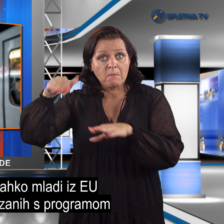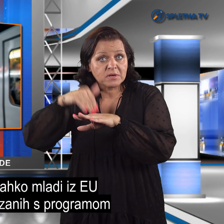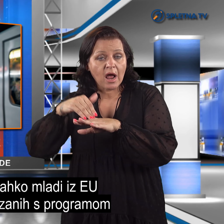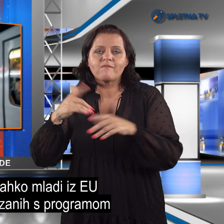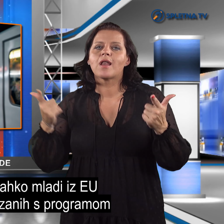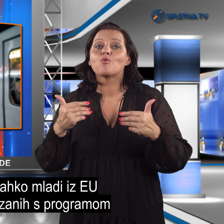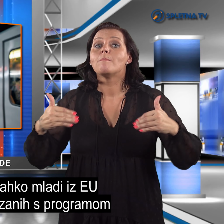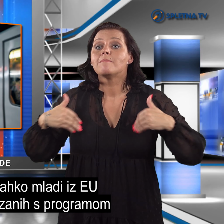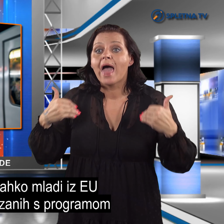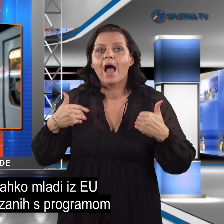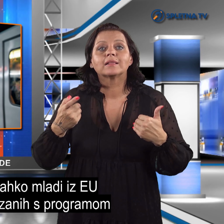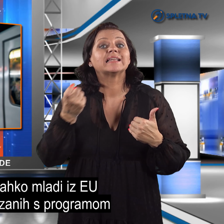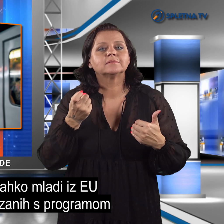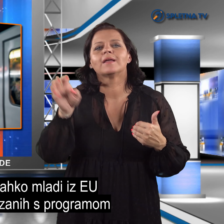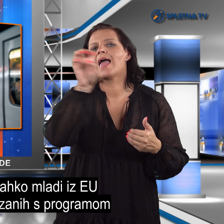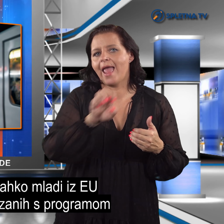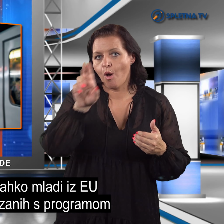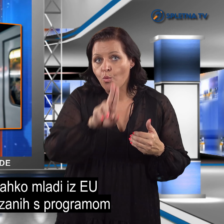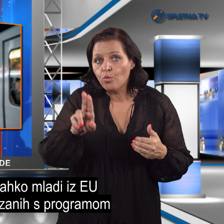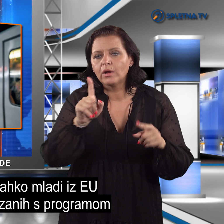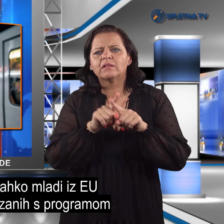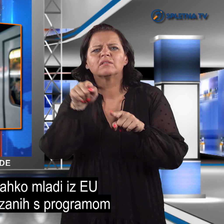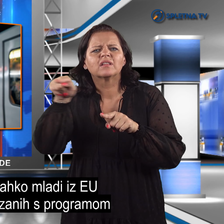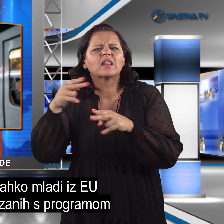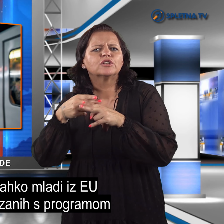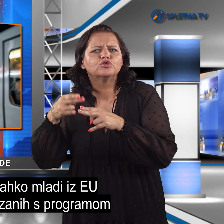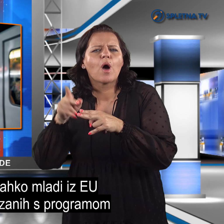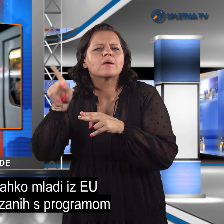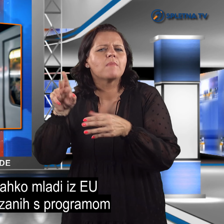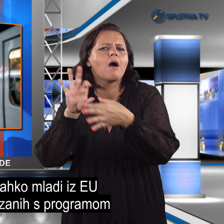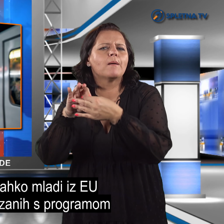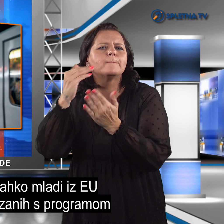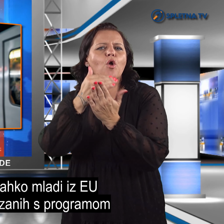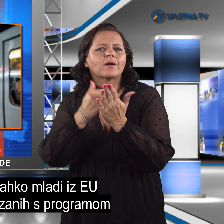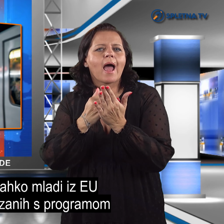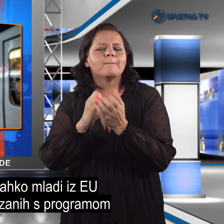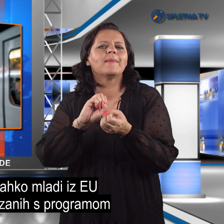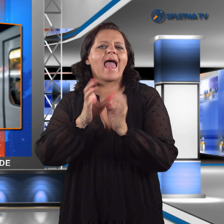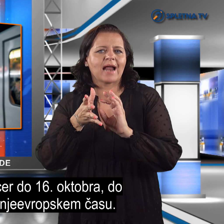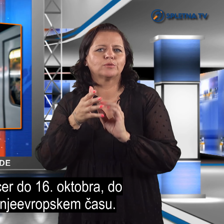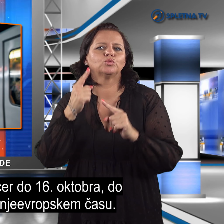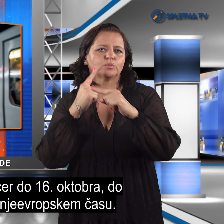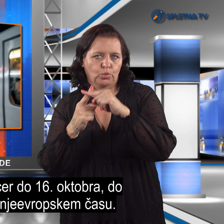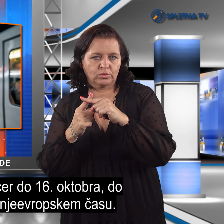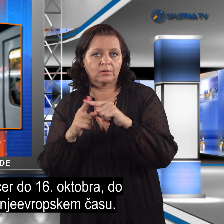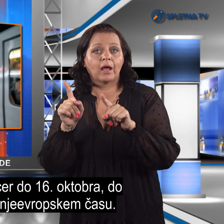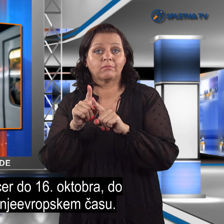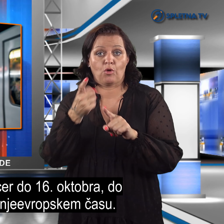Prijavijo se lahko mladi iz Evropske unije in držav povezanih s programom Erasmus, in sicer do 16.